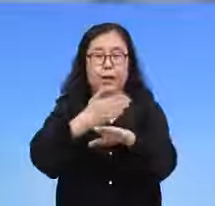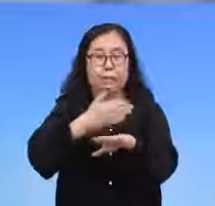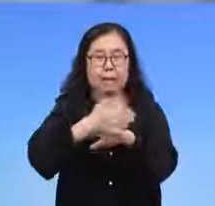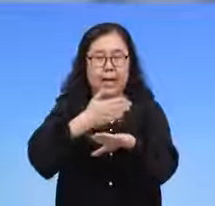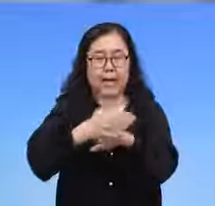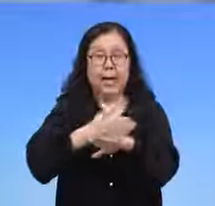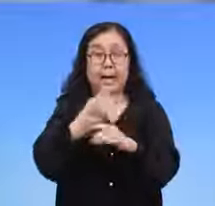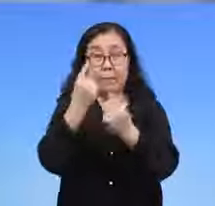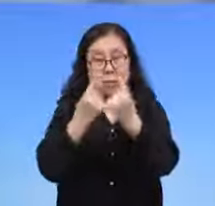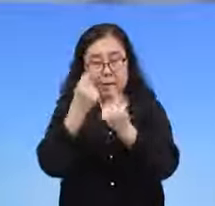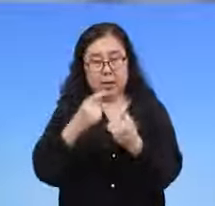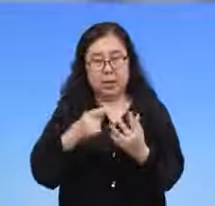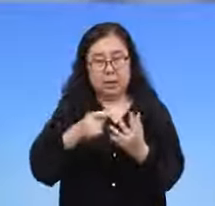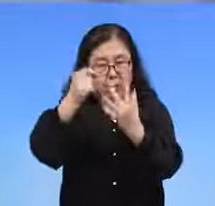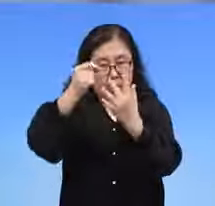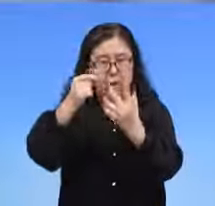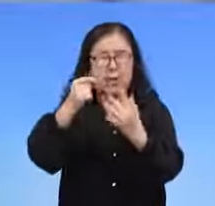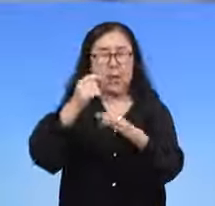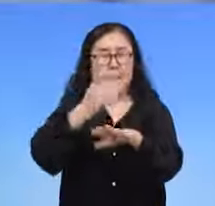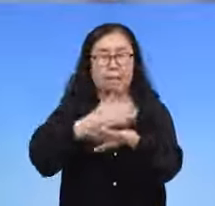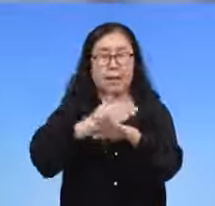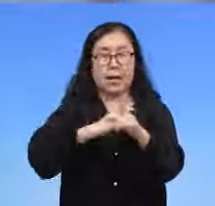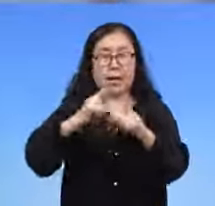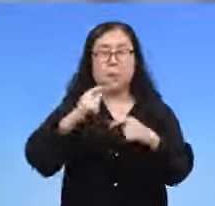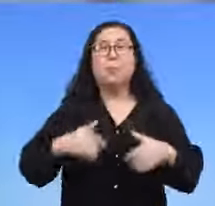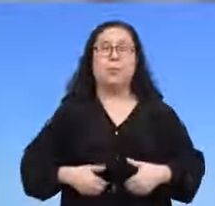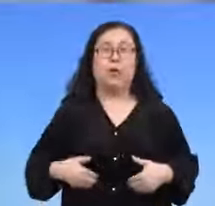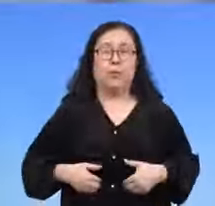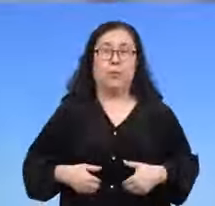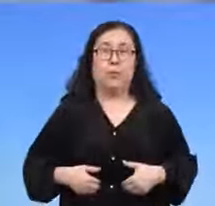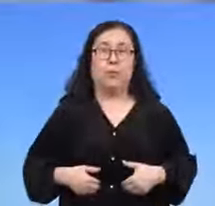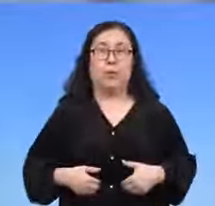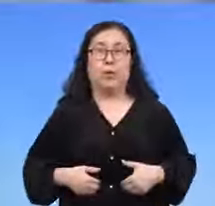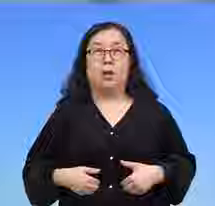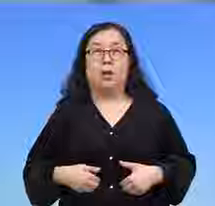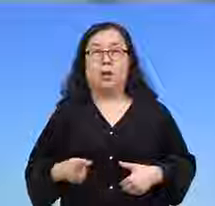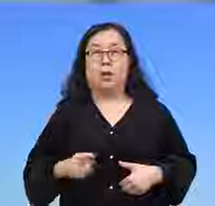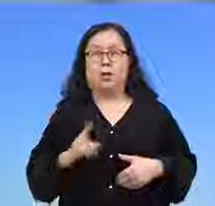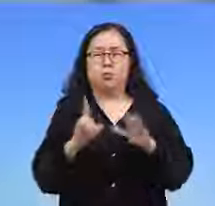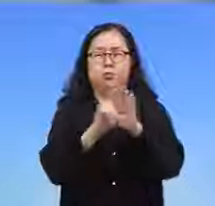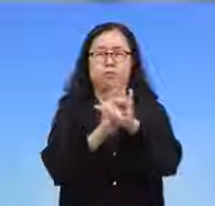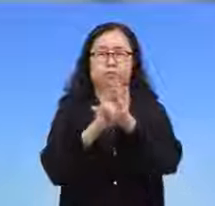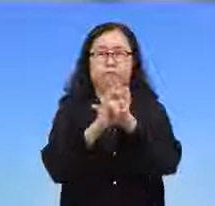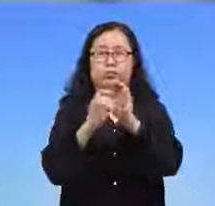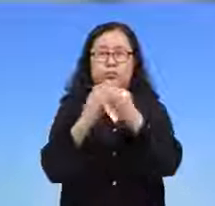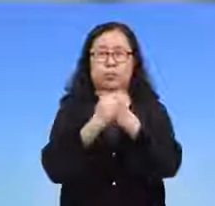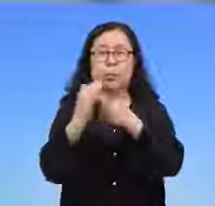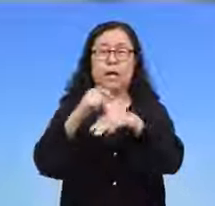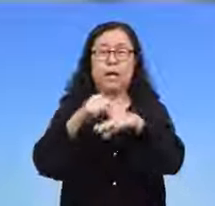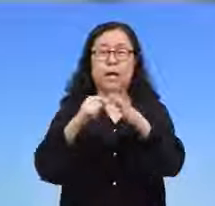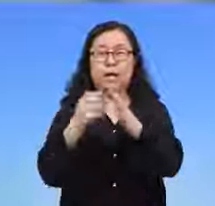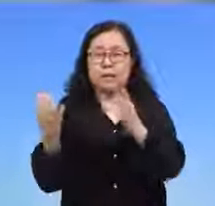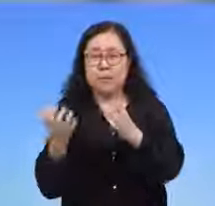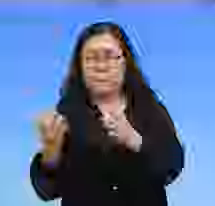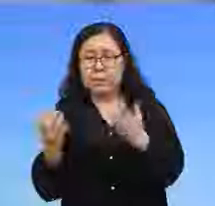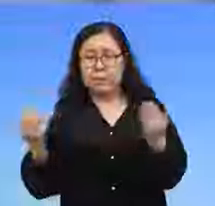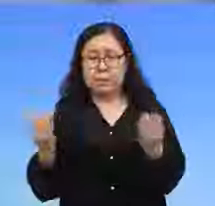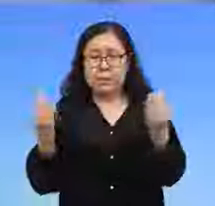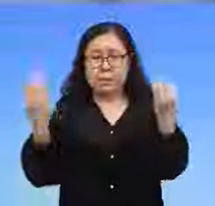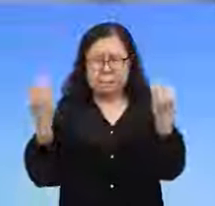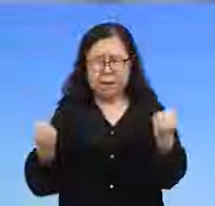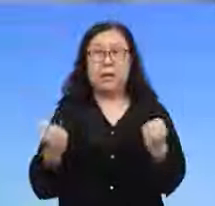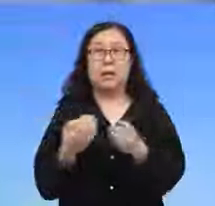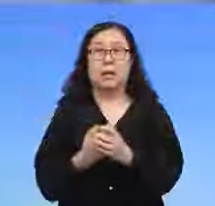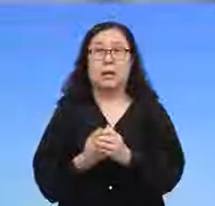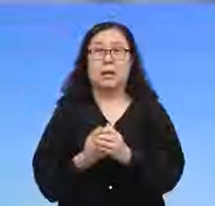여러분 지난 한 해를 되돌아보면 코로나19 때문에 뭐 이런저런 가슴 아픈 일이 얼마나 많았습니까? 그 과정에서